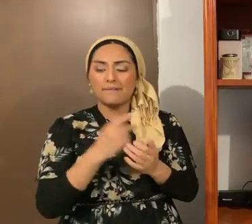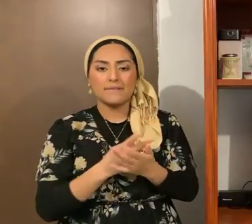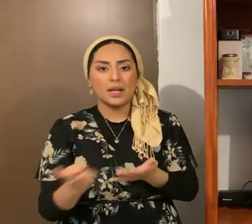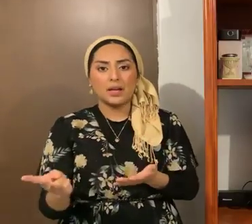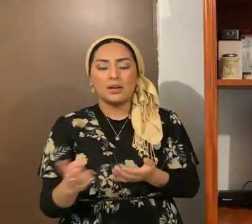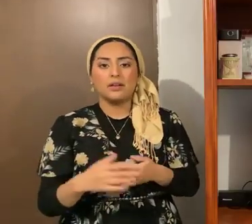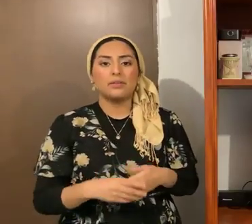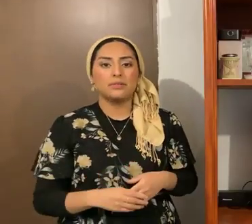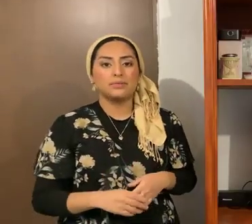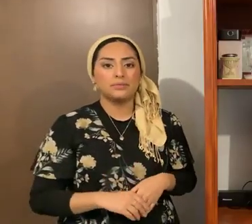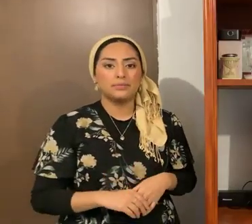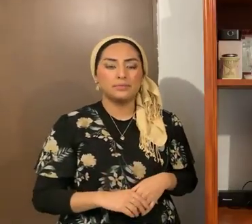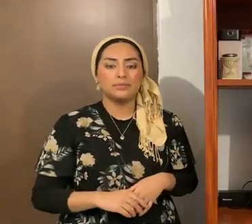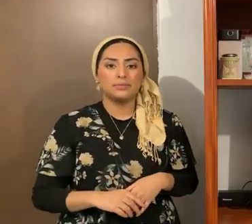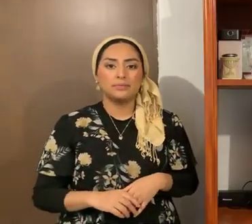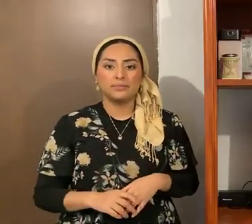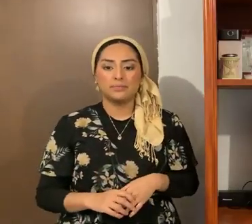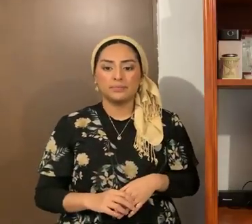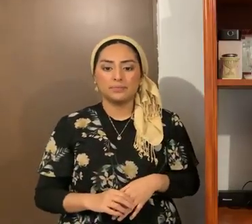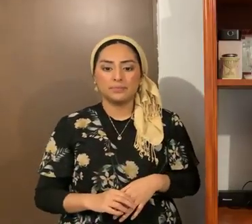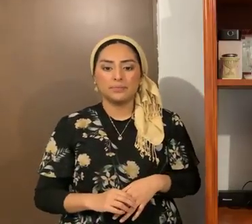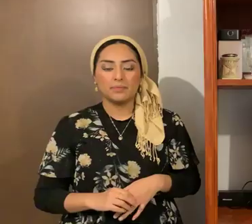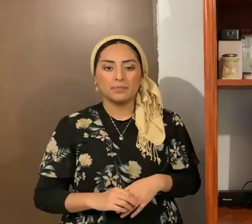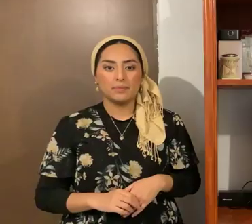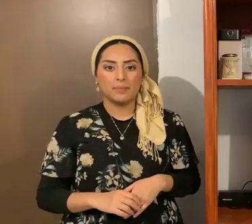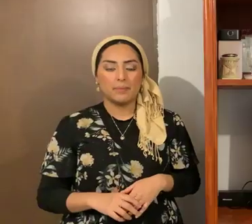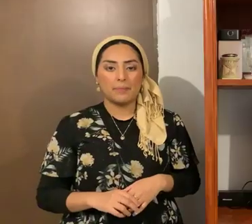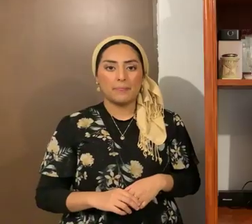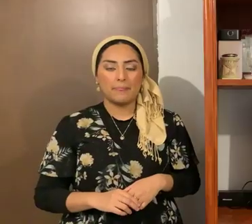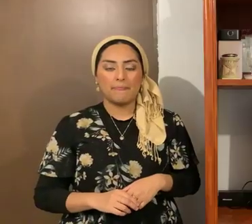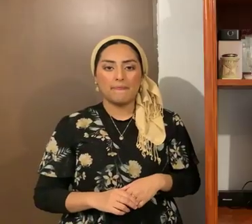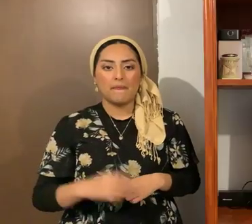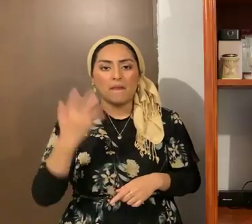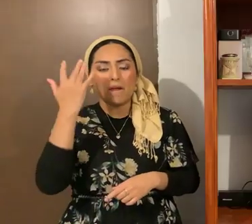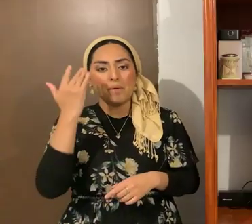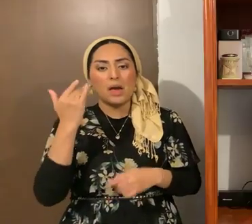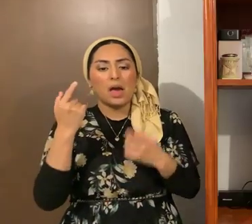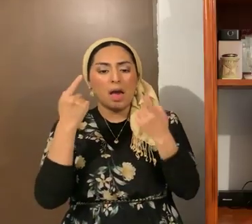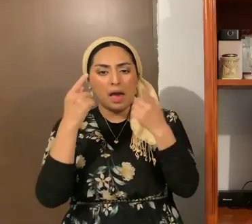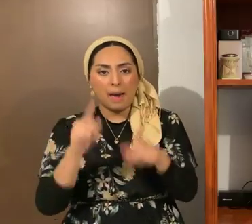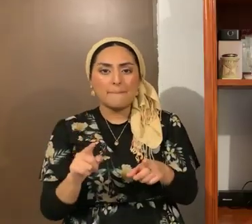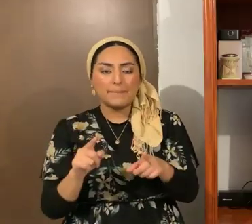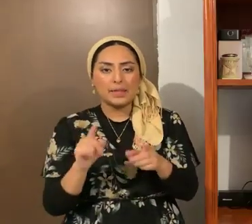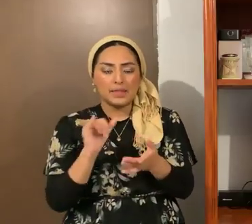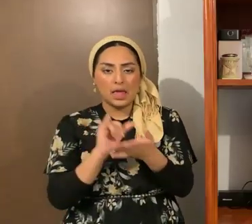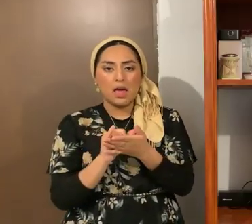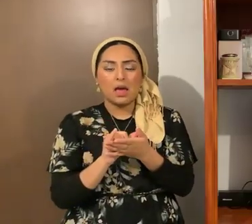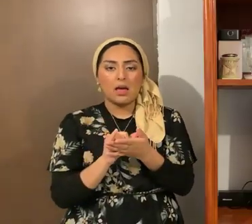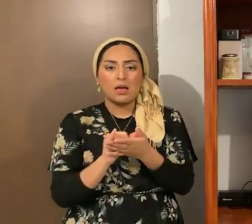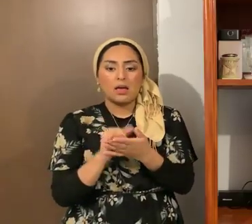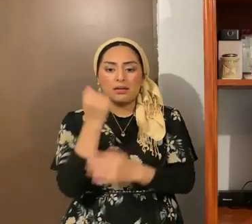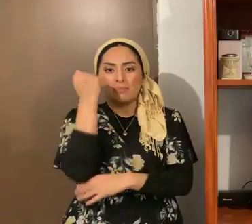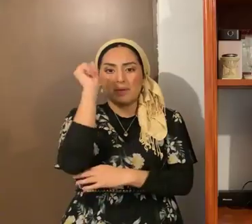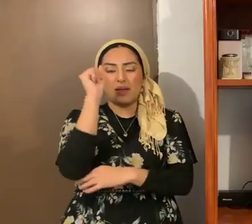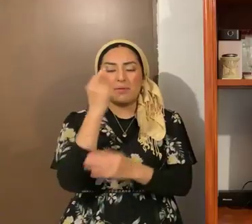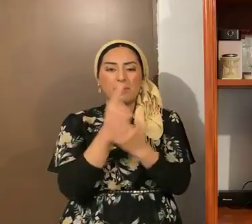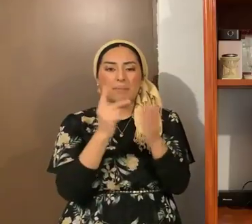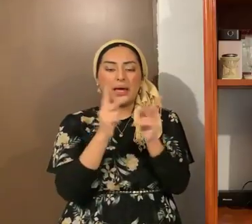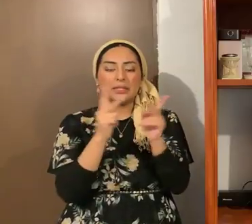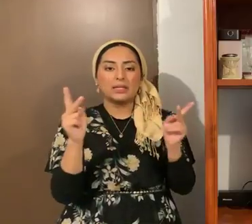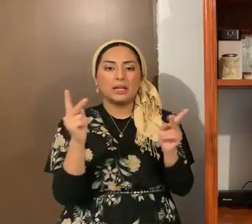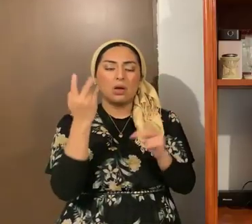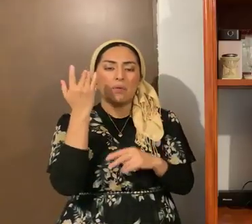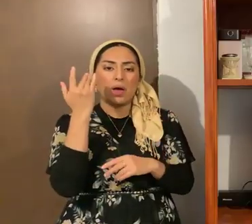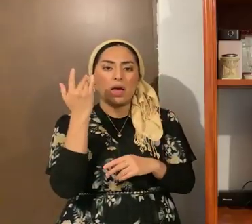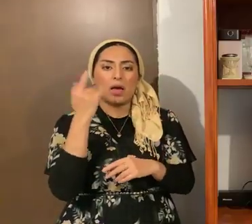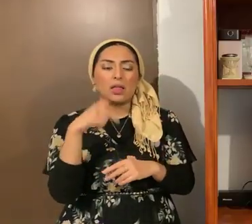amada Kehilá, no falla. Ahora, ¿por qué se dio la rebelión en la parashá de Coré? Porque vamos